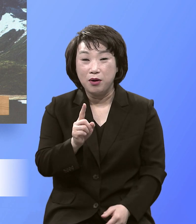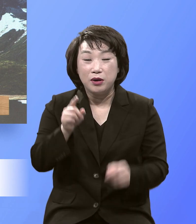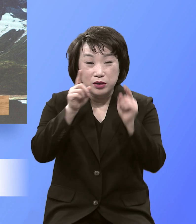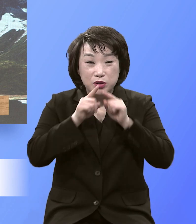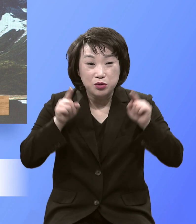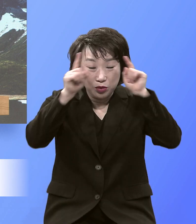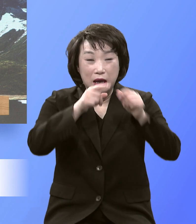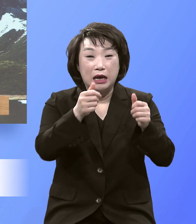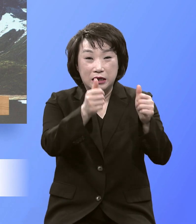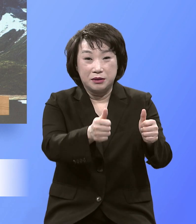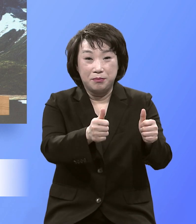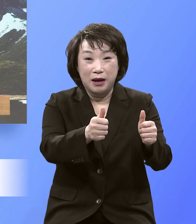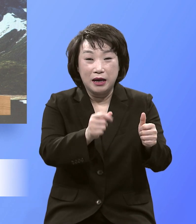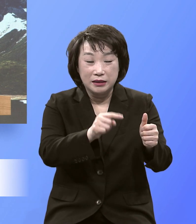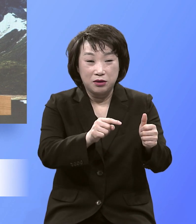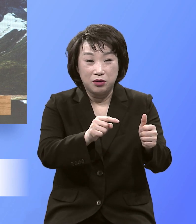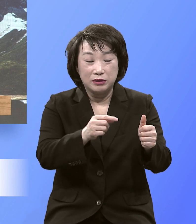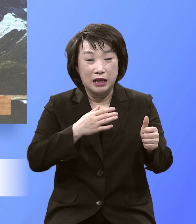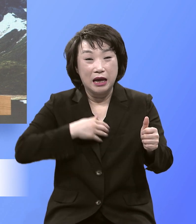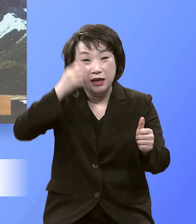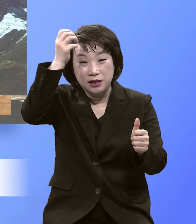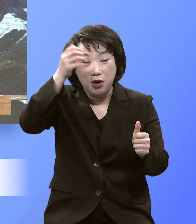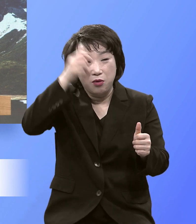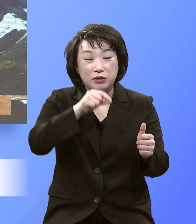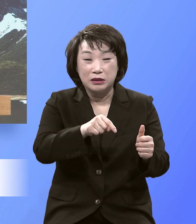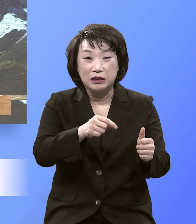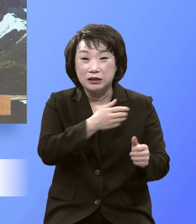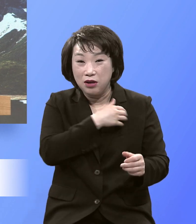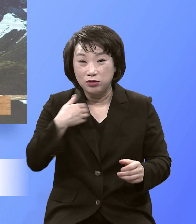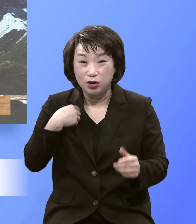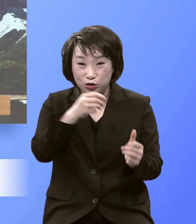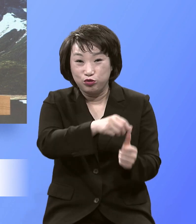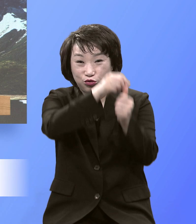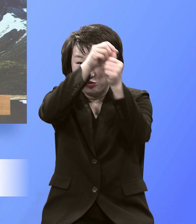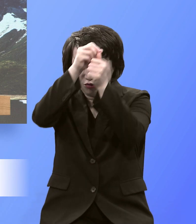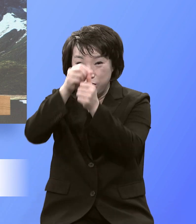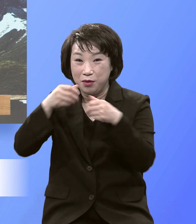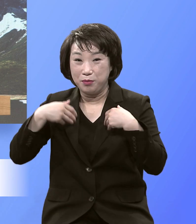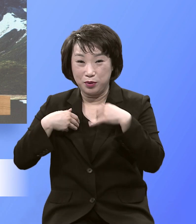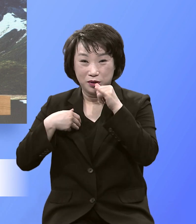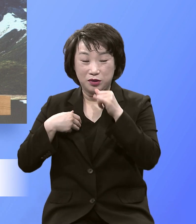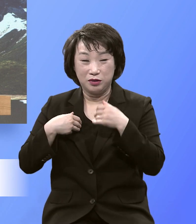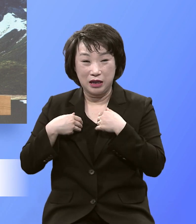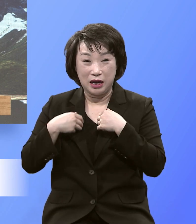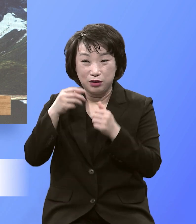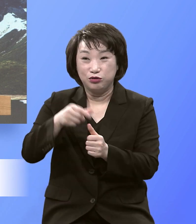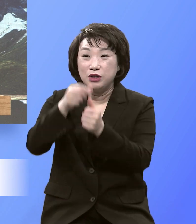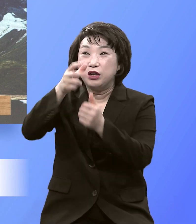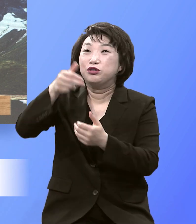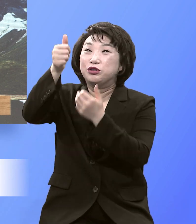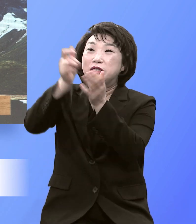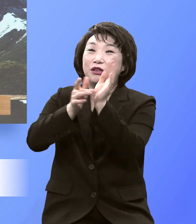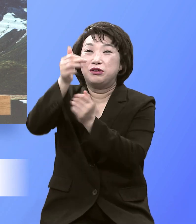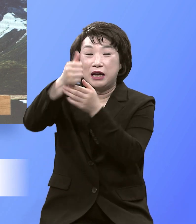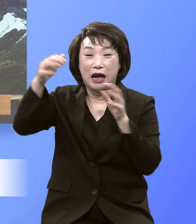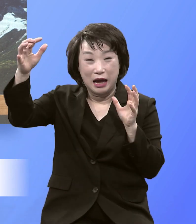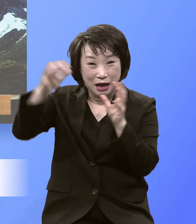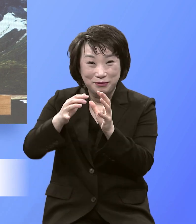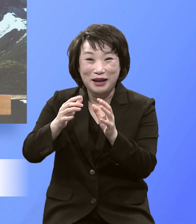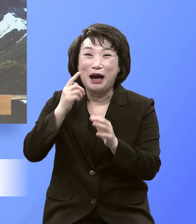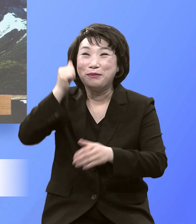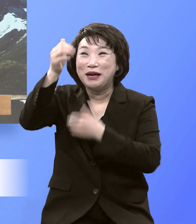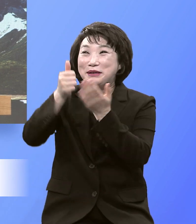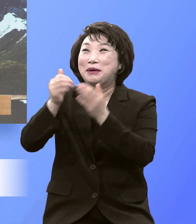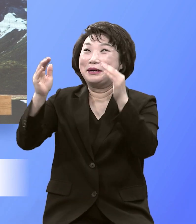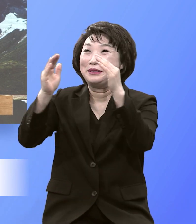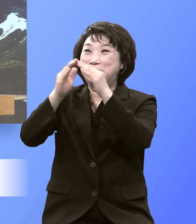지옥의 심판으로부터 자기 영혼을 넉넉히 구원해서 구세주인 예수와 함께 아버지